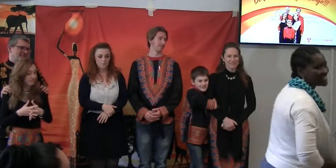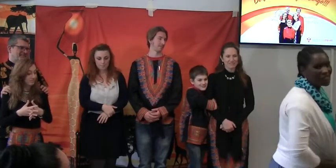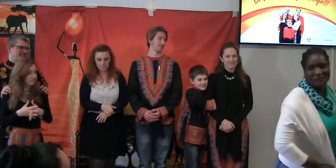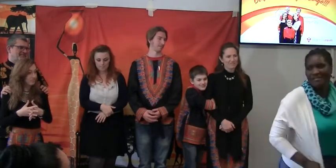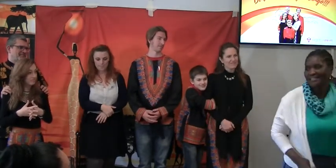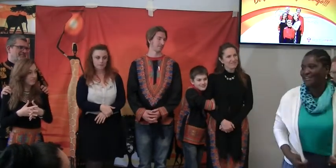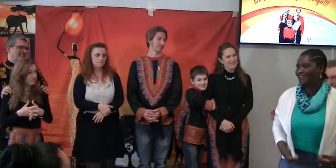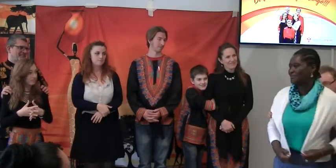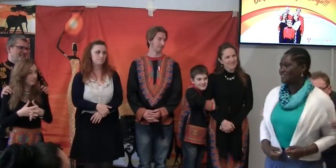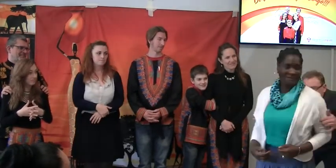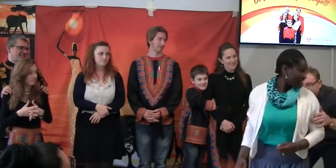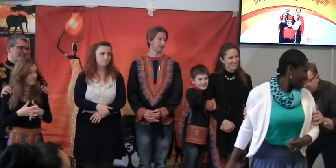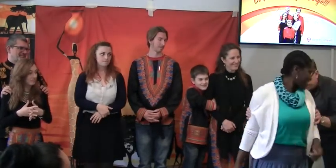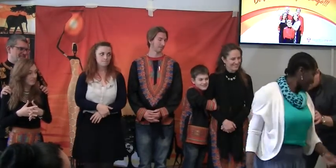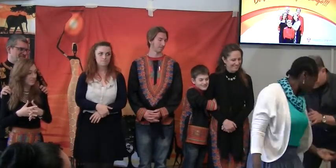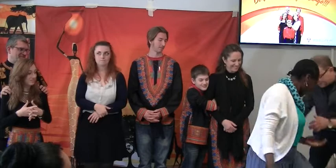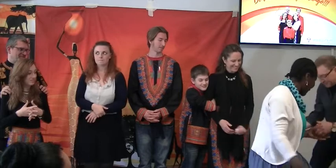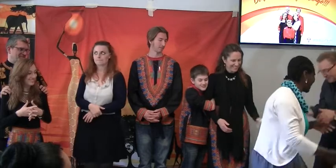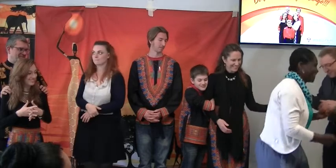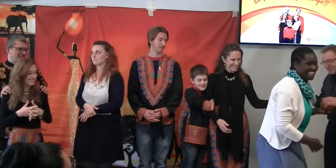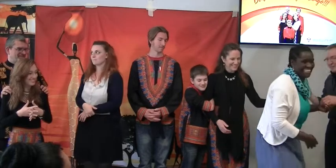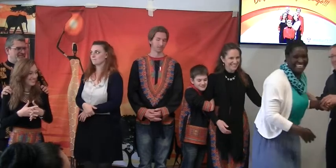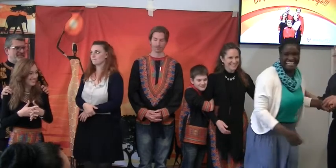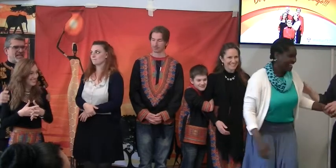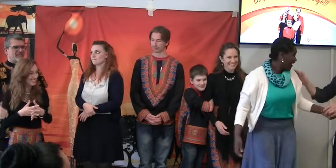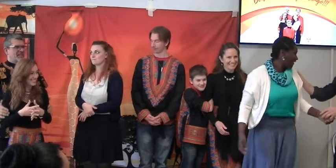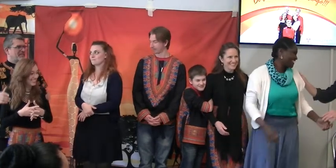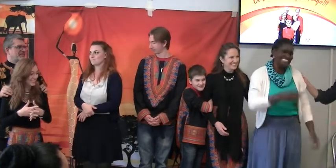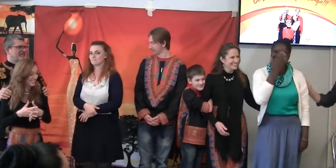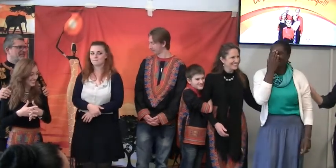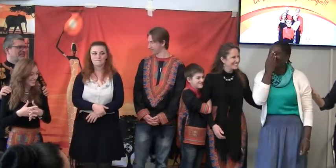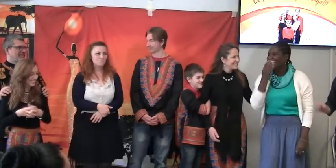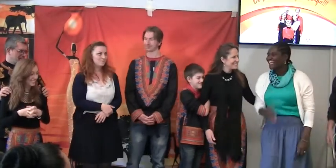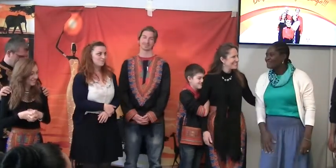finito. I greet you in the name of the Lord Jesus. Sei bella così.